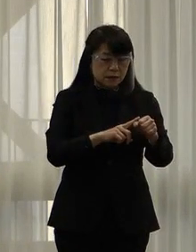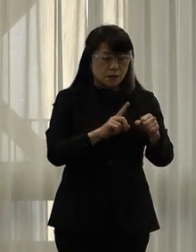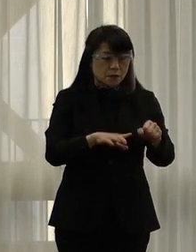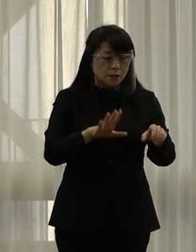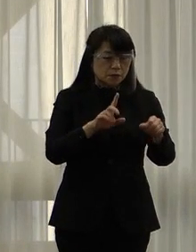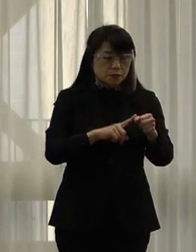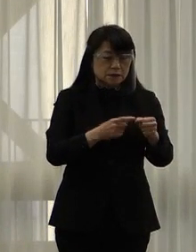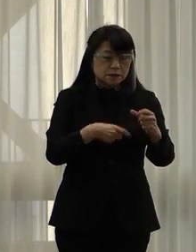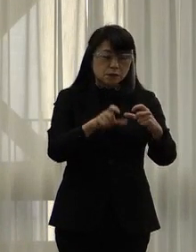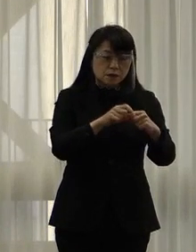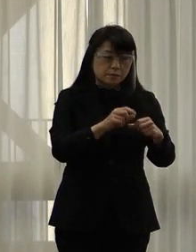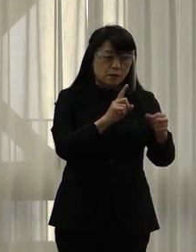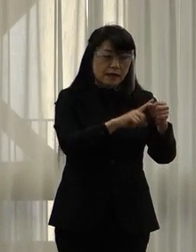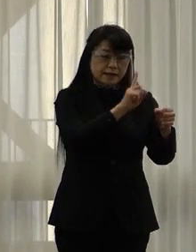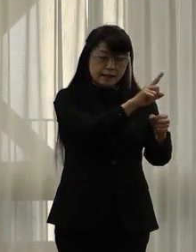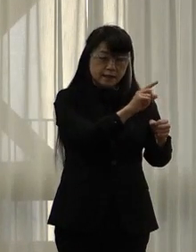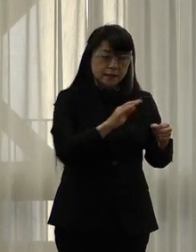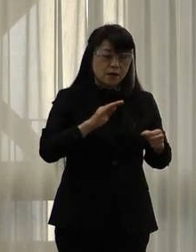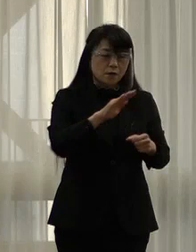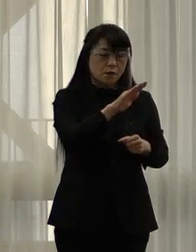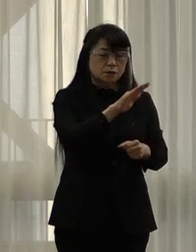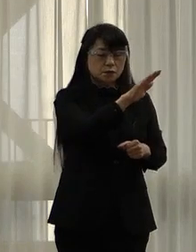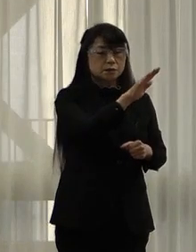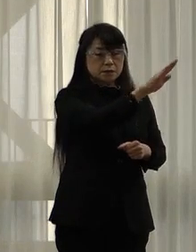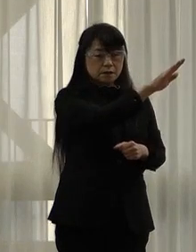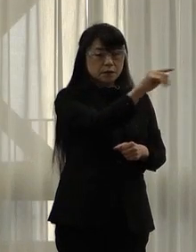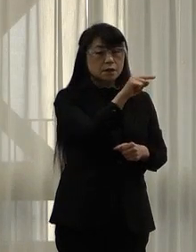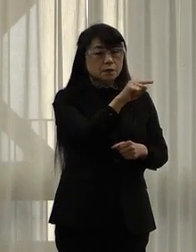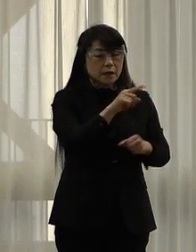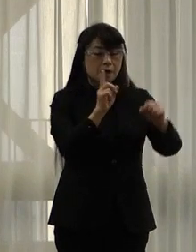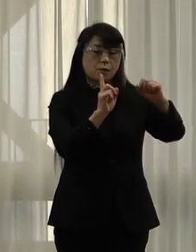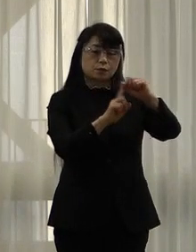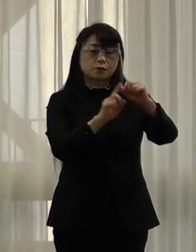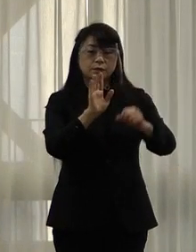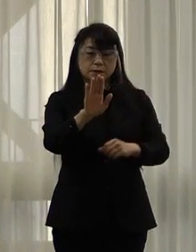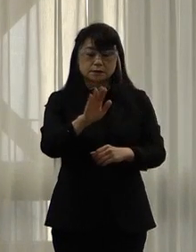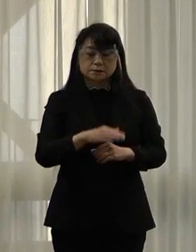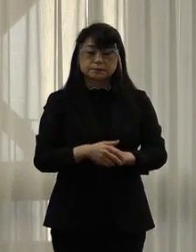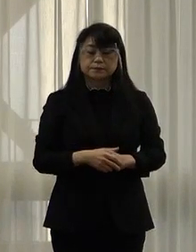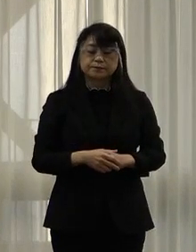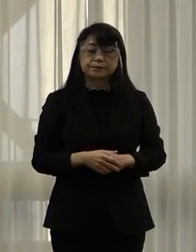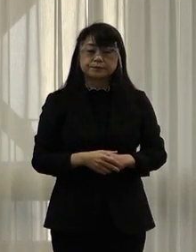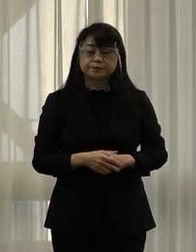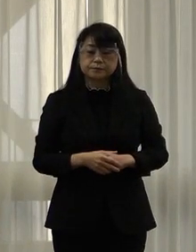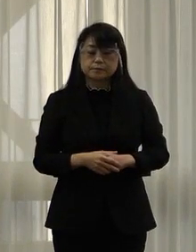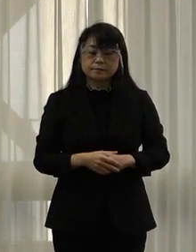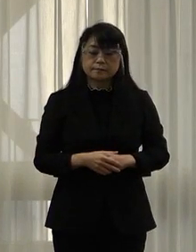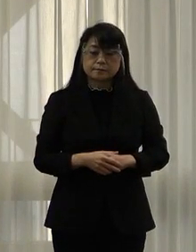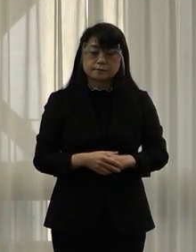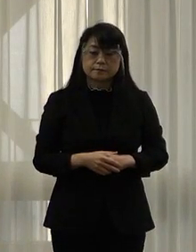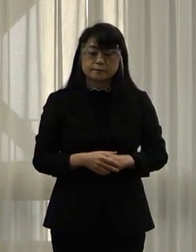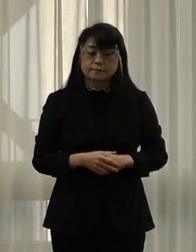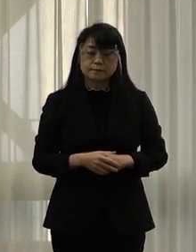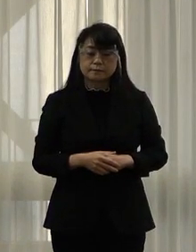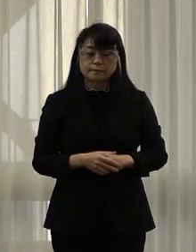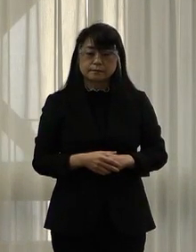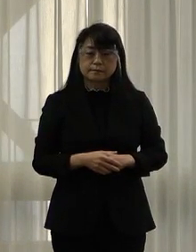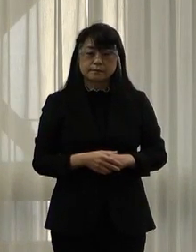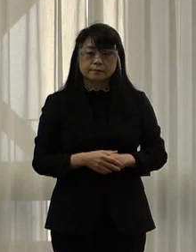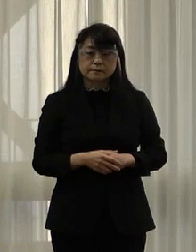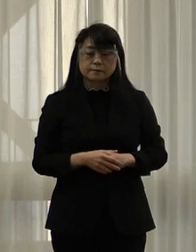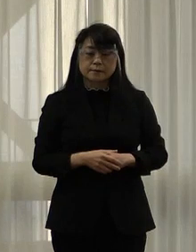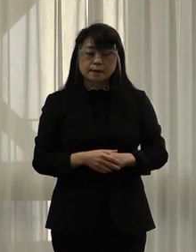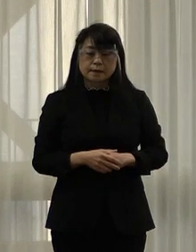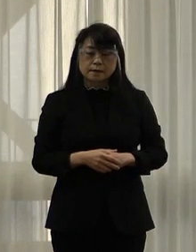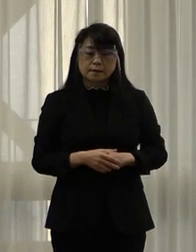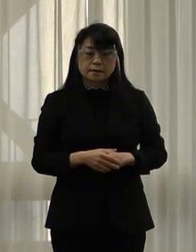向上していくということ、もちろんこれが目標であります。 まあ、そのあたりまた、言葉